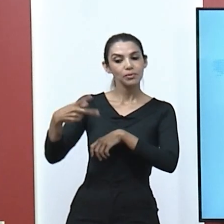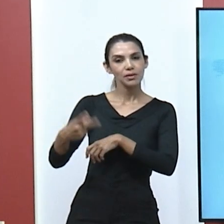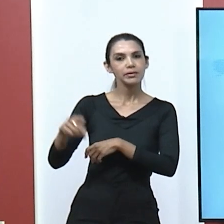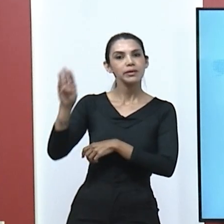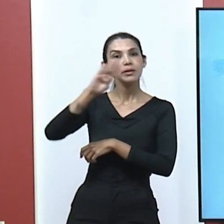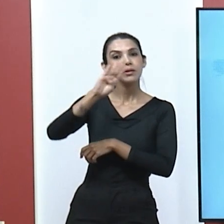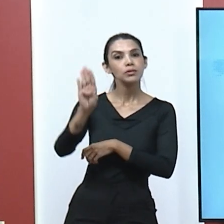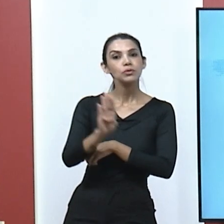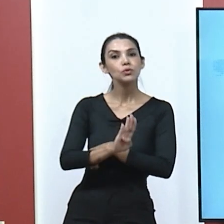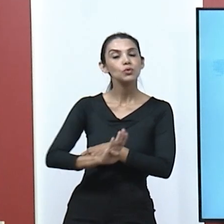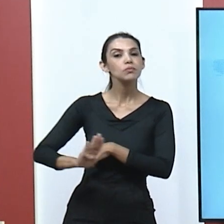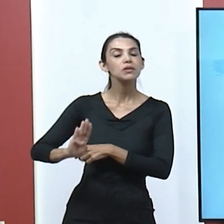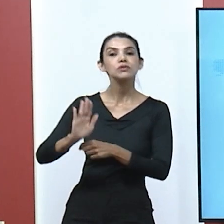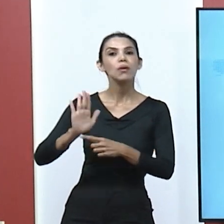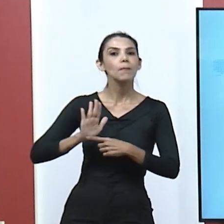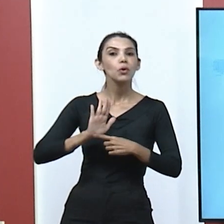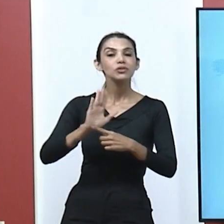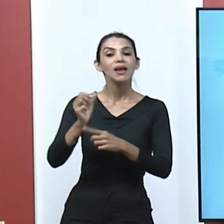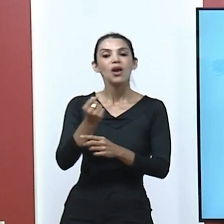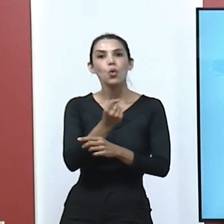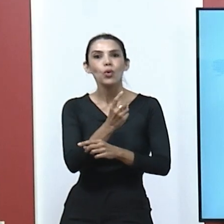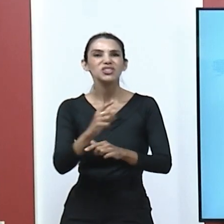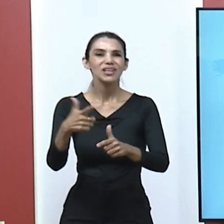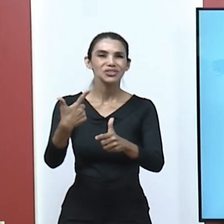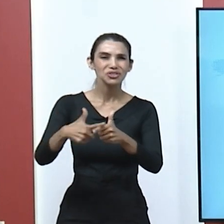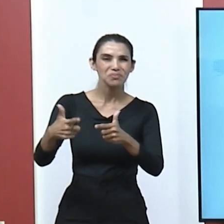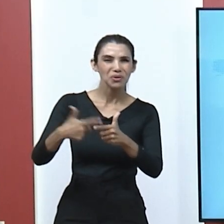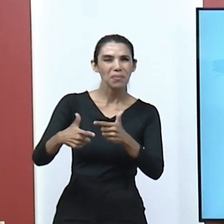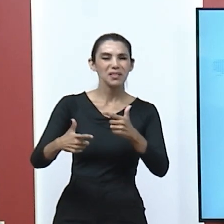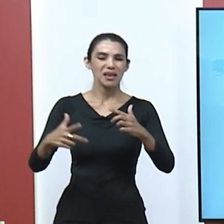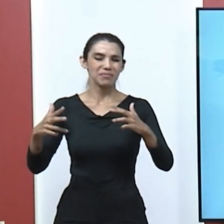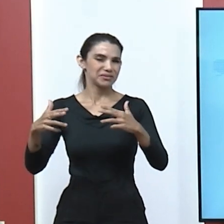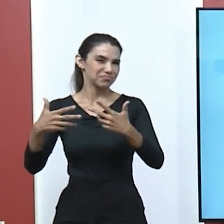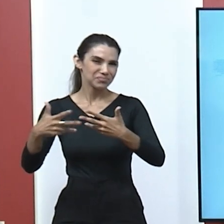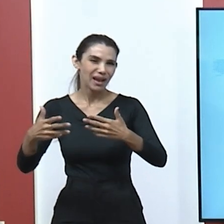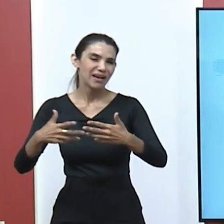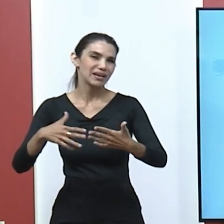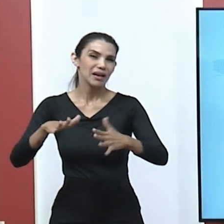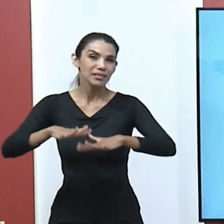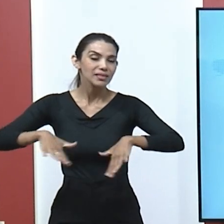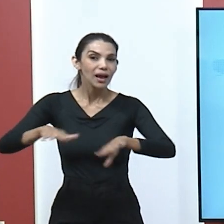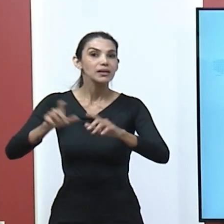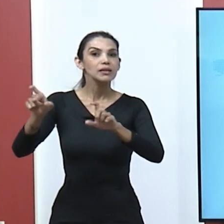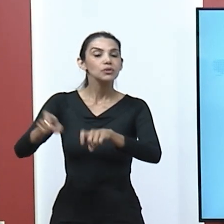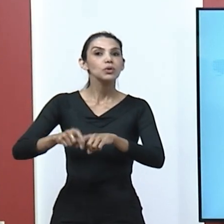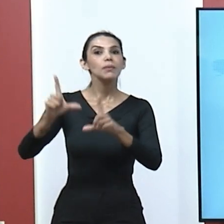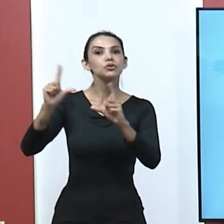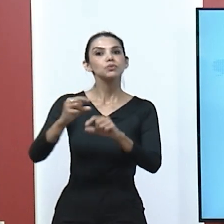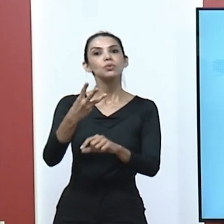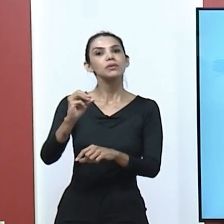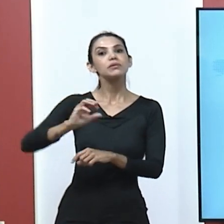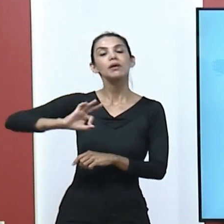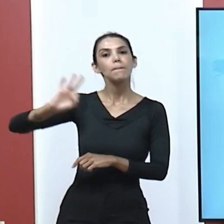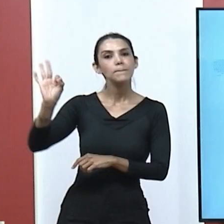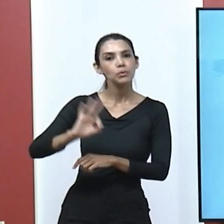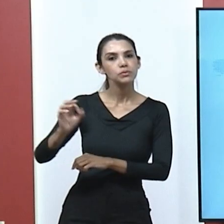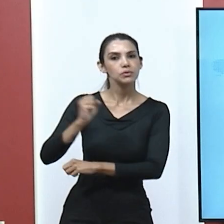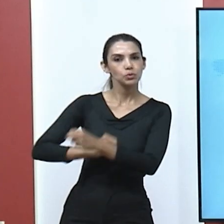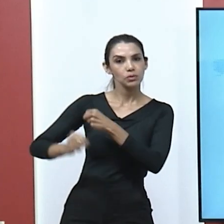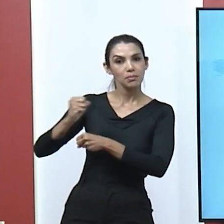Terra, mostra que o número de conflitos no campo caiu quase 30% no ano passado em comparação